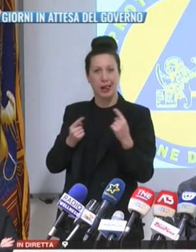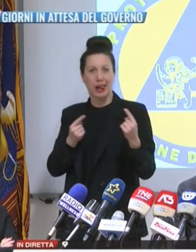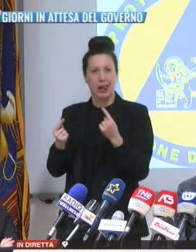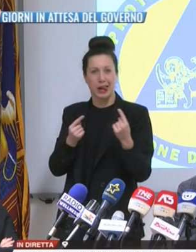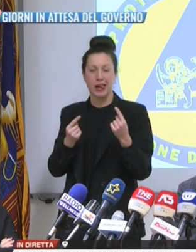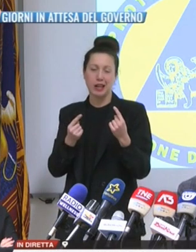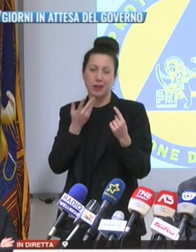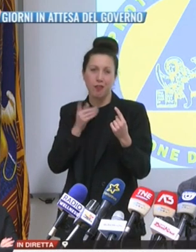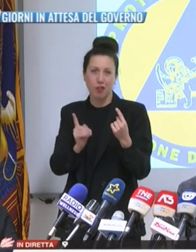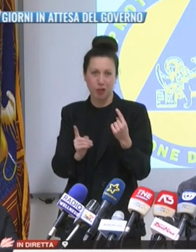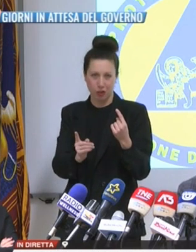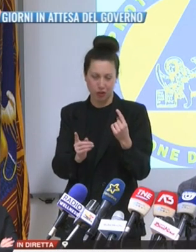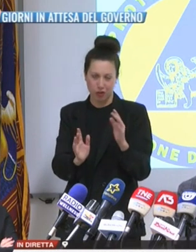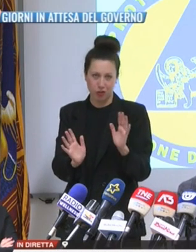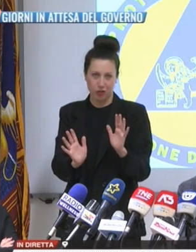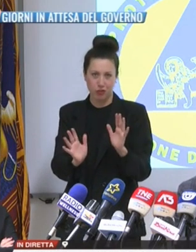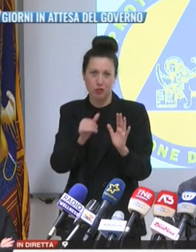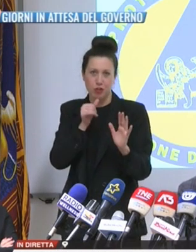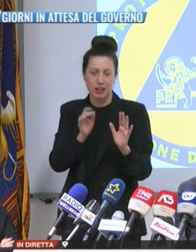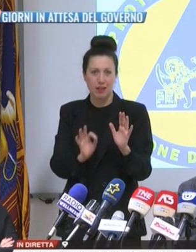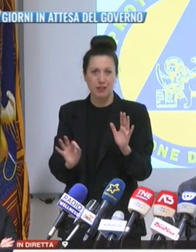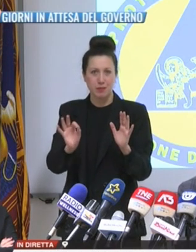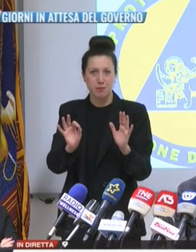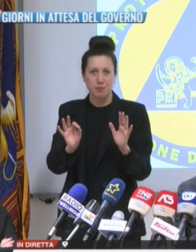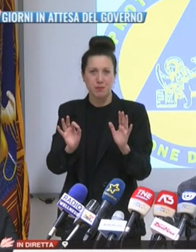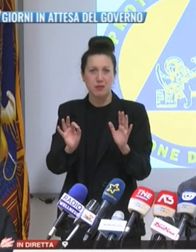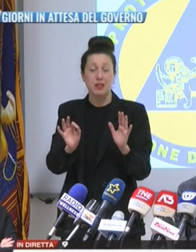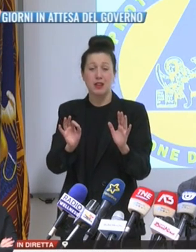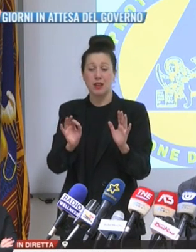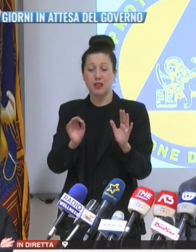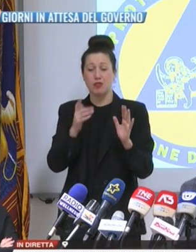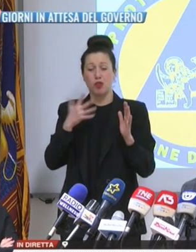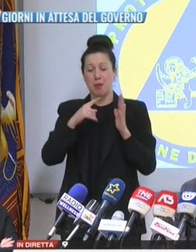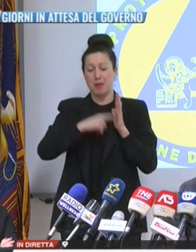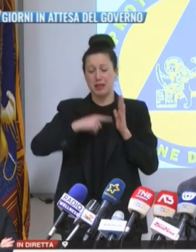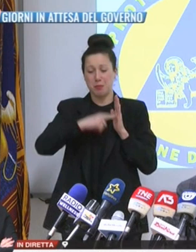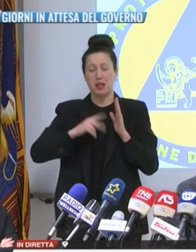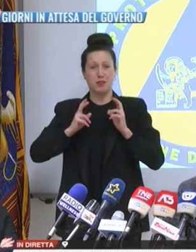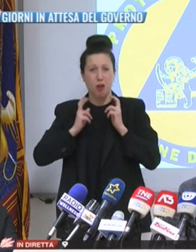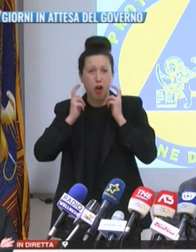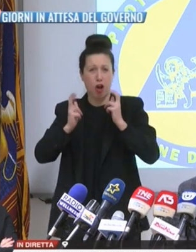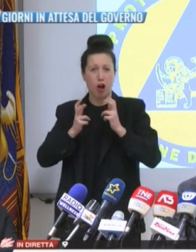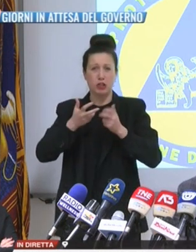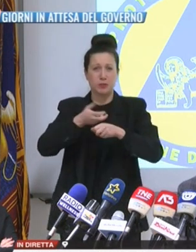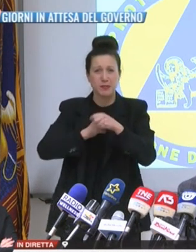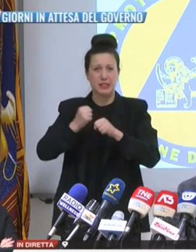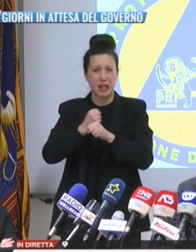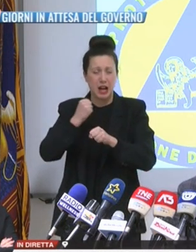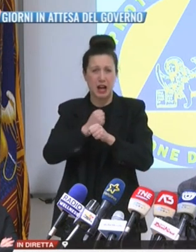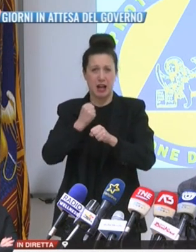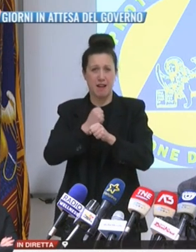fatto, penso che sia fondamentale che noi torniamo tutti a lavorare pancia a terra per venirne fuori. E dirò che con i veneti si è fatto un gran